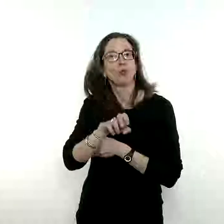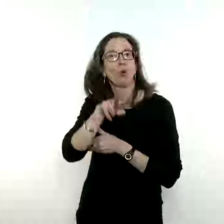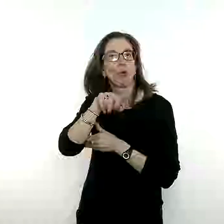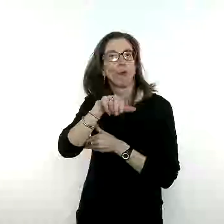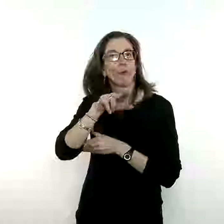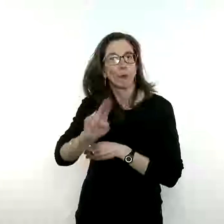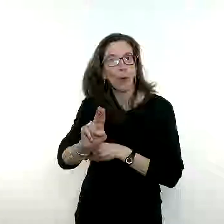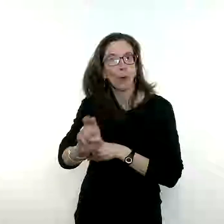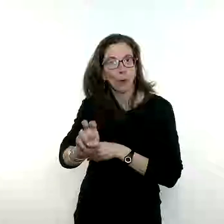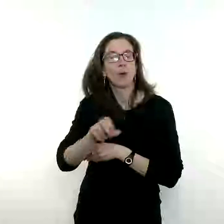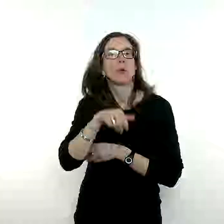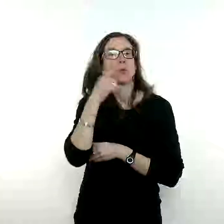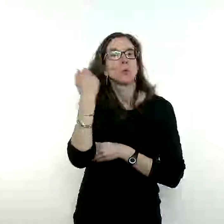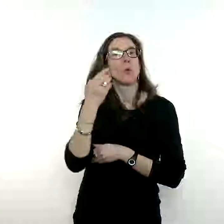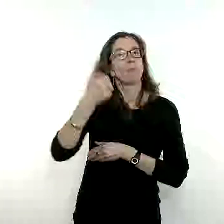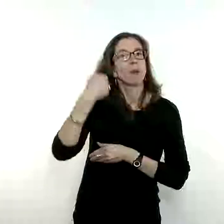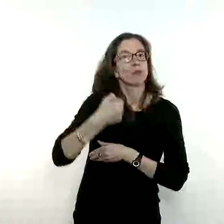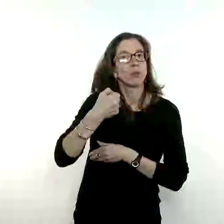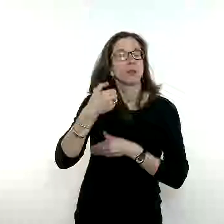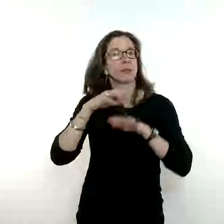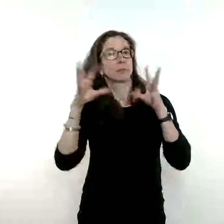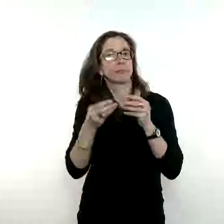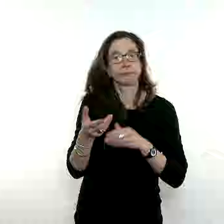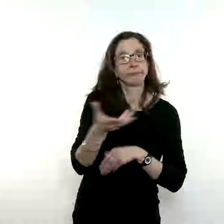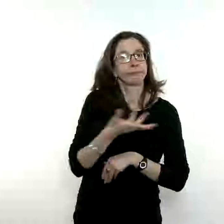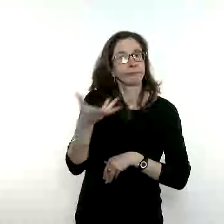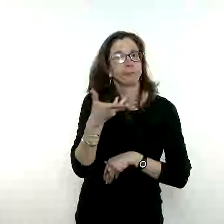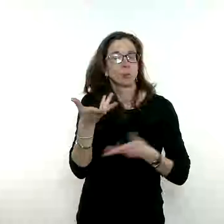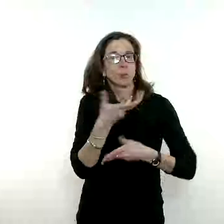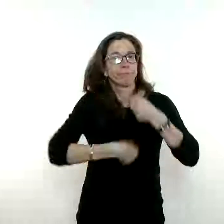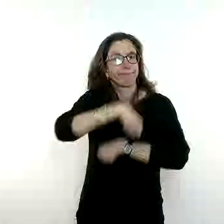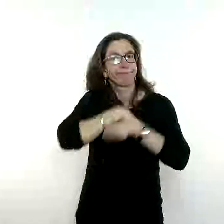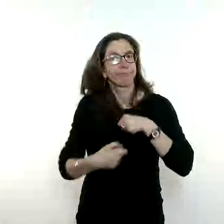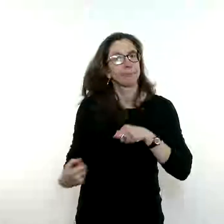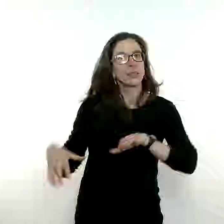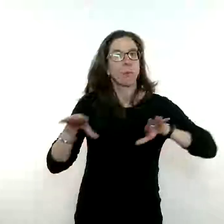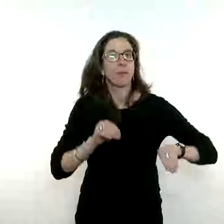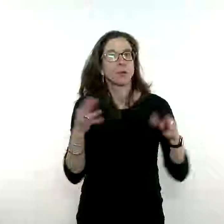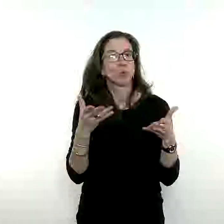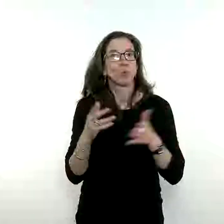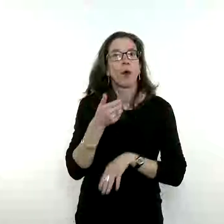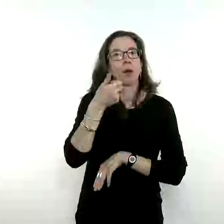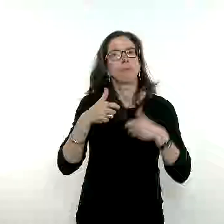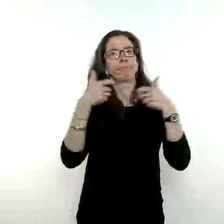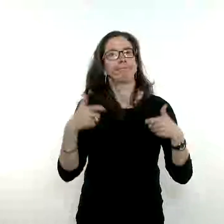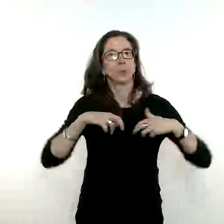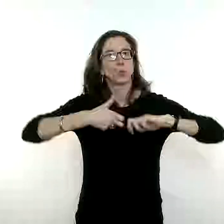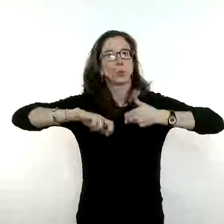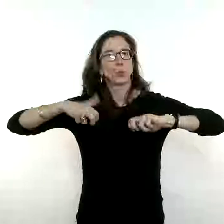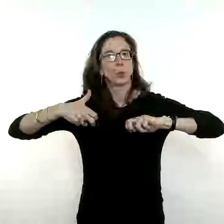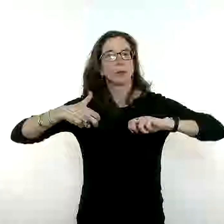Berger, on a mis en place une structure qui a